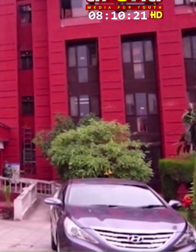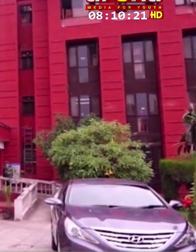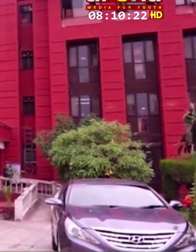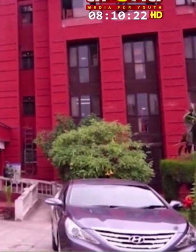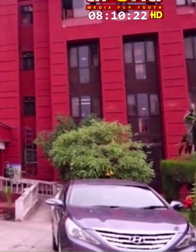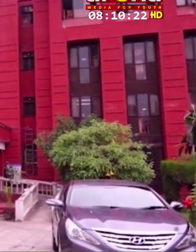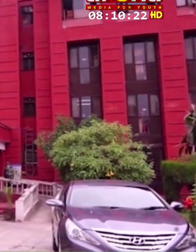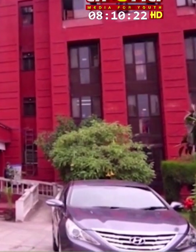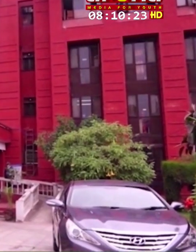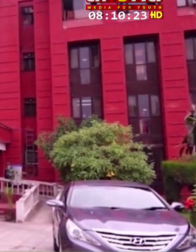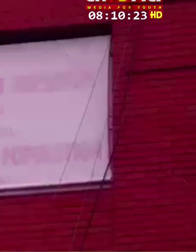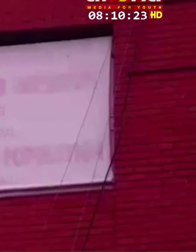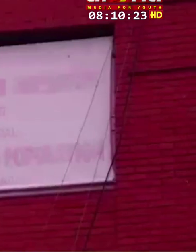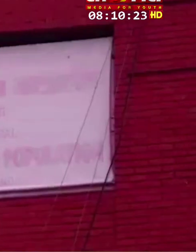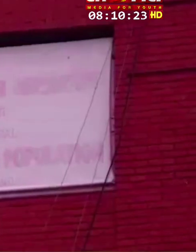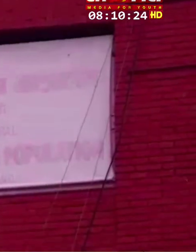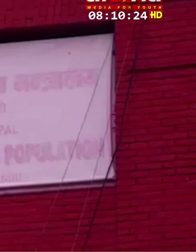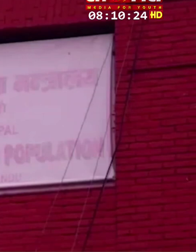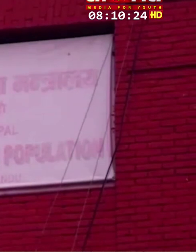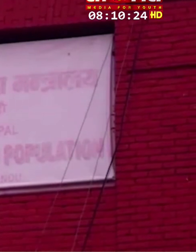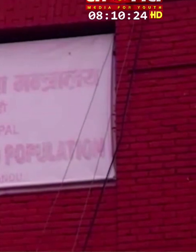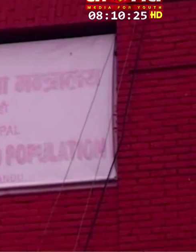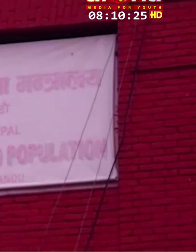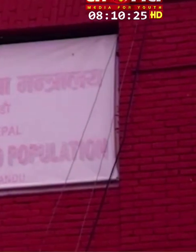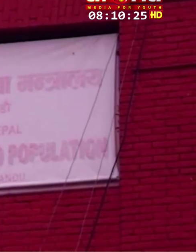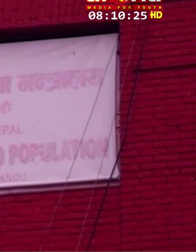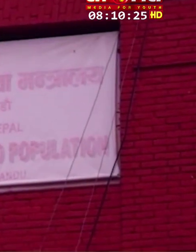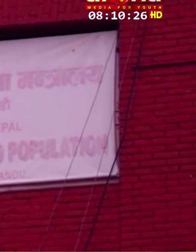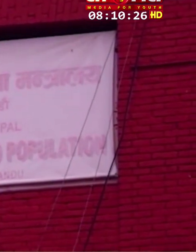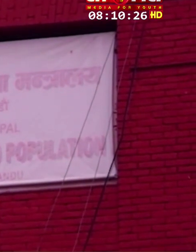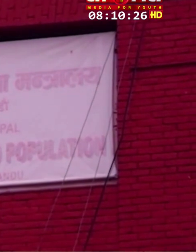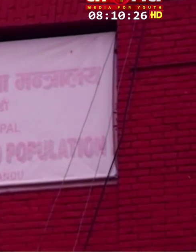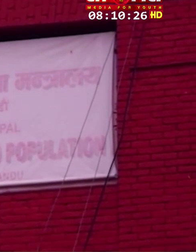हाल मुलुकभर 3,675 जना आइसोलेसनमा रहेका छन् भने